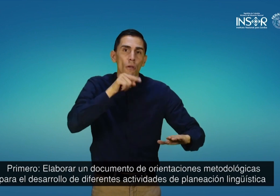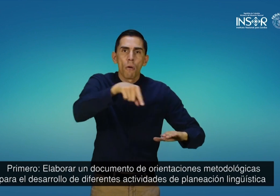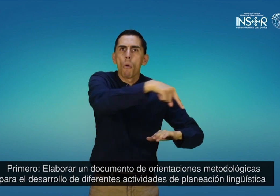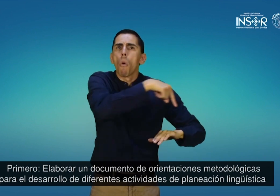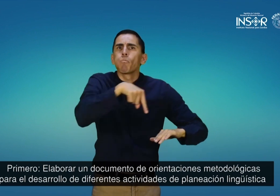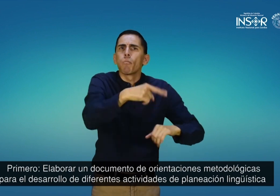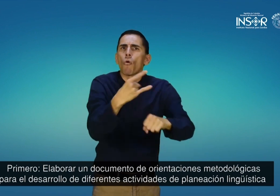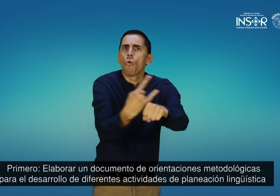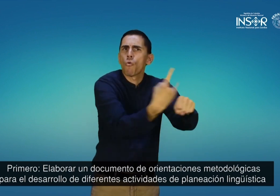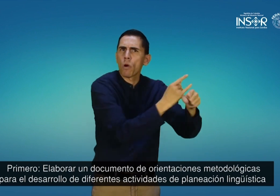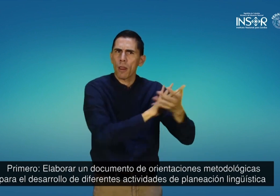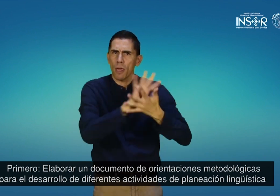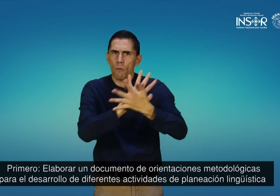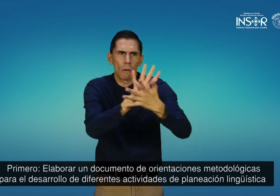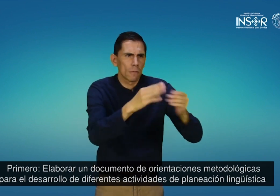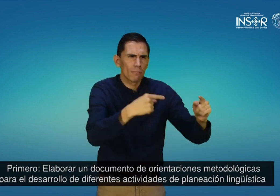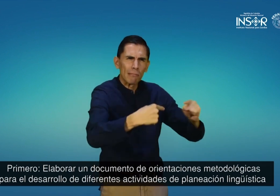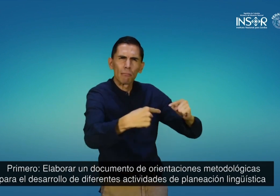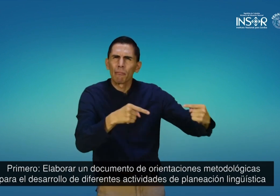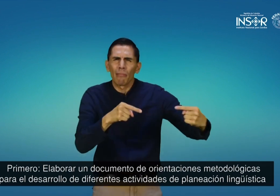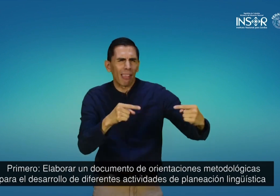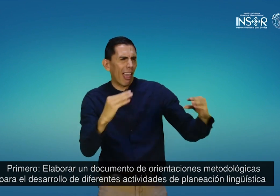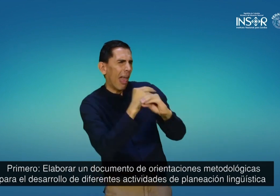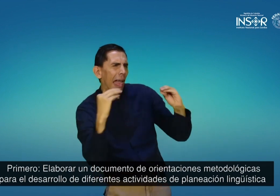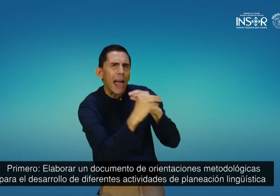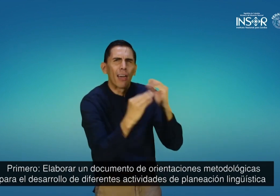actividades de planeación lingüística.